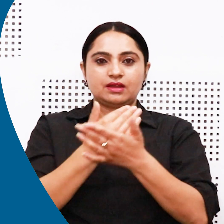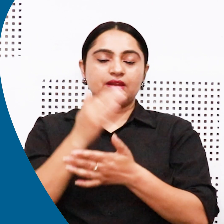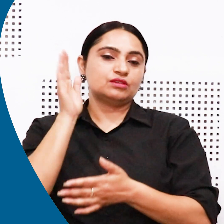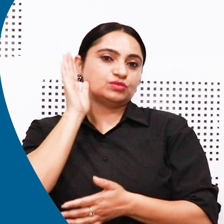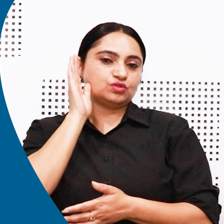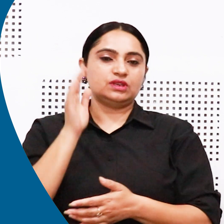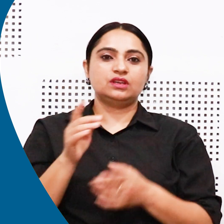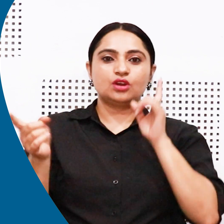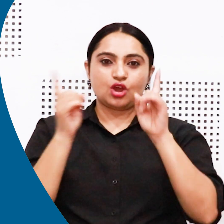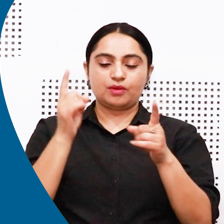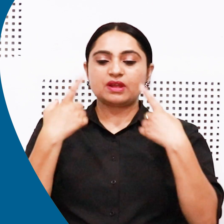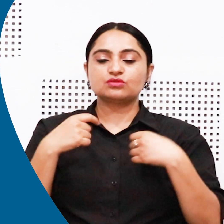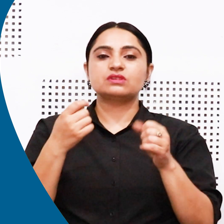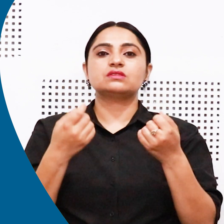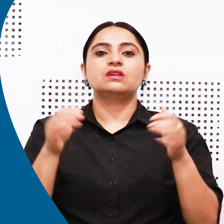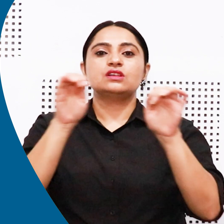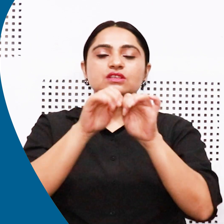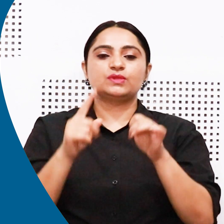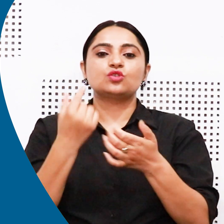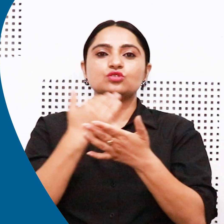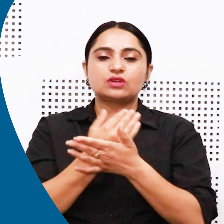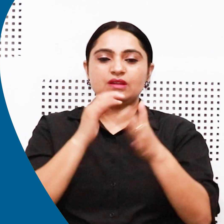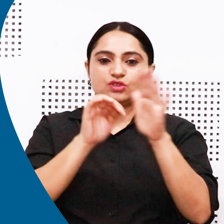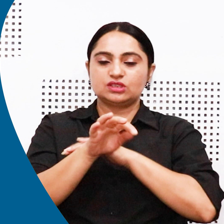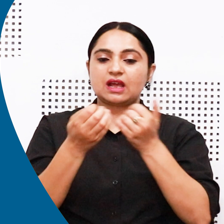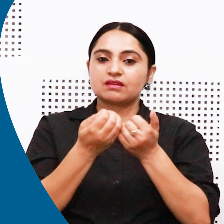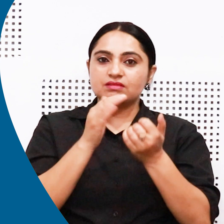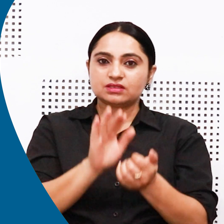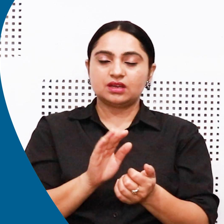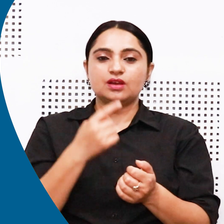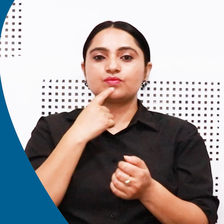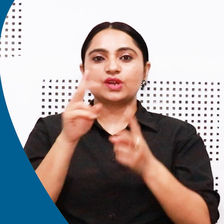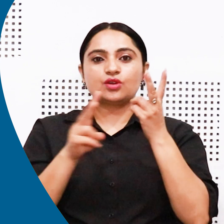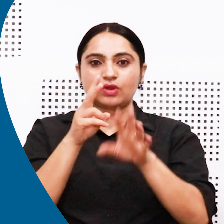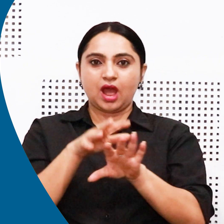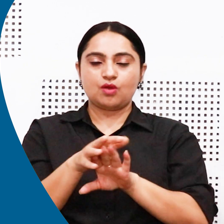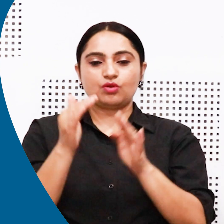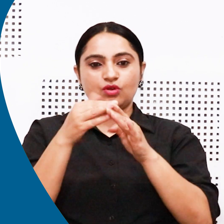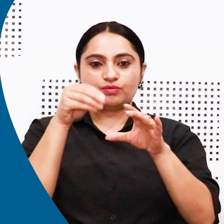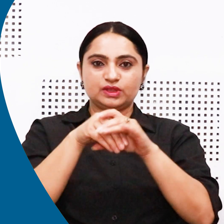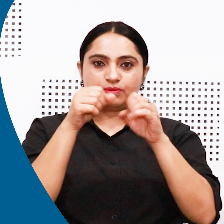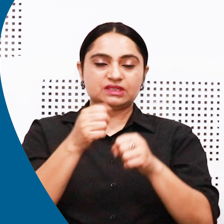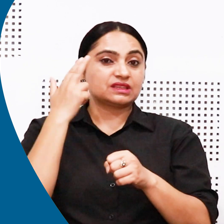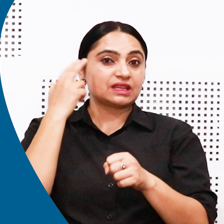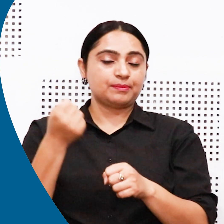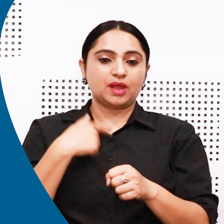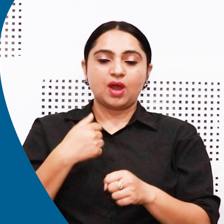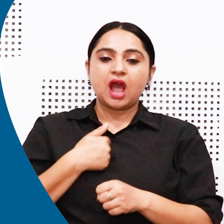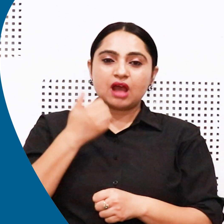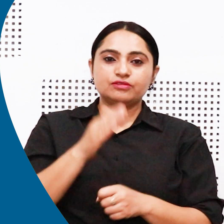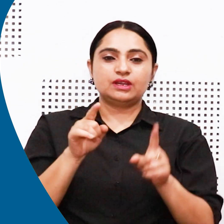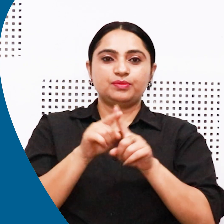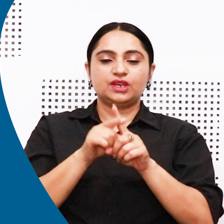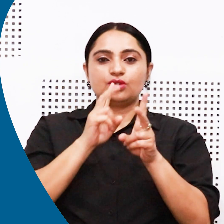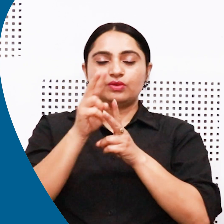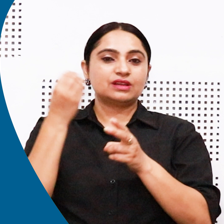नगरपालिकाहरूले स्वास्थ्य सम्बन्धी के कस्ता कार्यक्रमहरू सञ्चालन गर्दो रहेछ भन्ने कुराहरू घरै बसेर थाहा पायौँ। म आफूले पनि त्यो